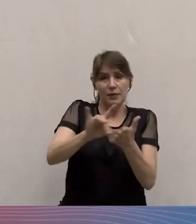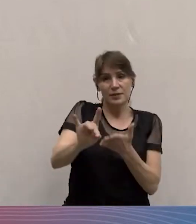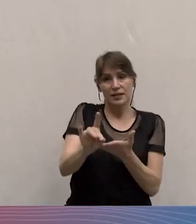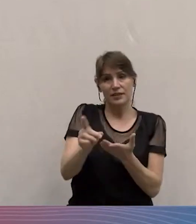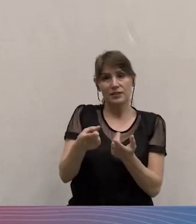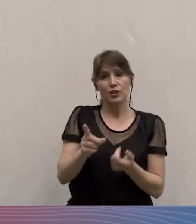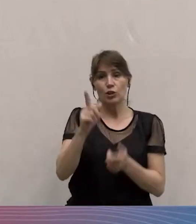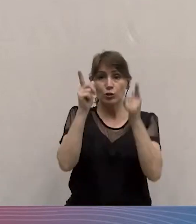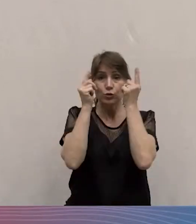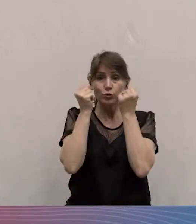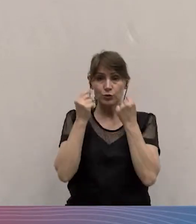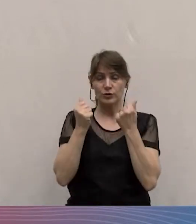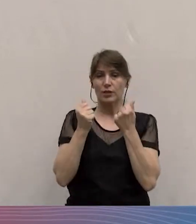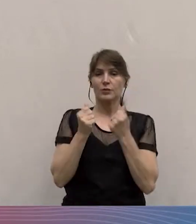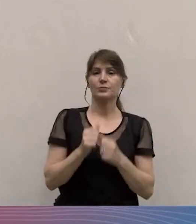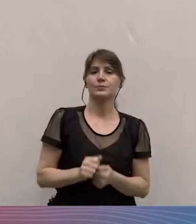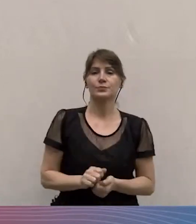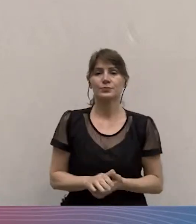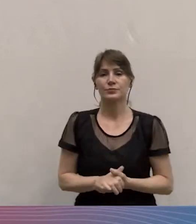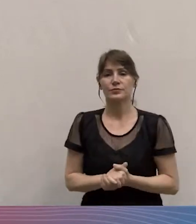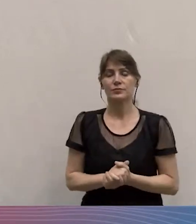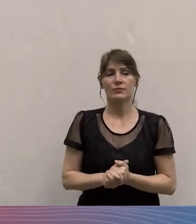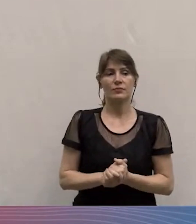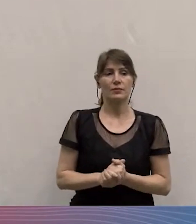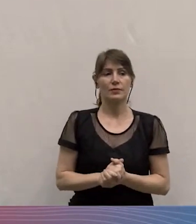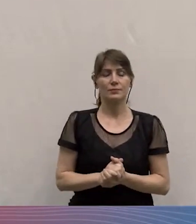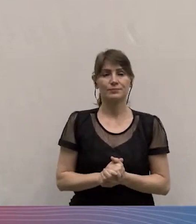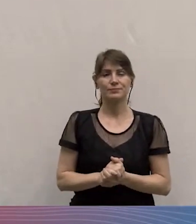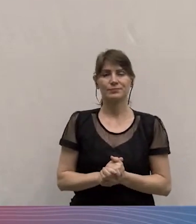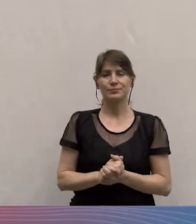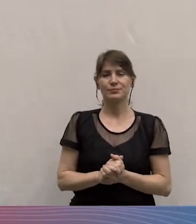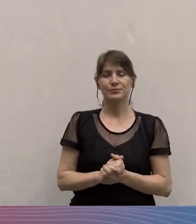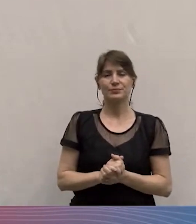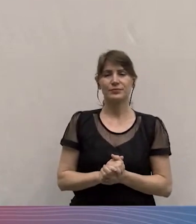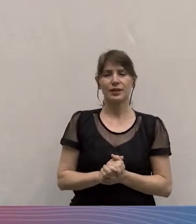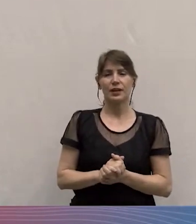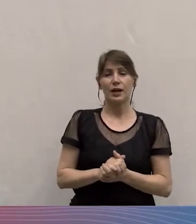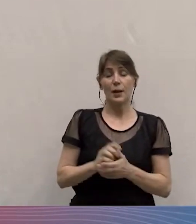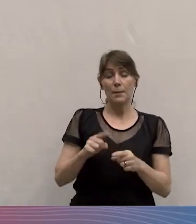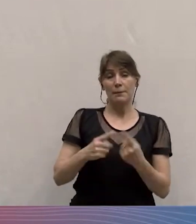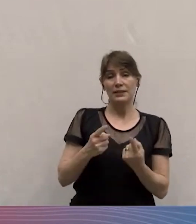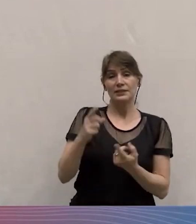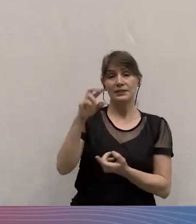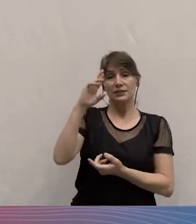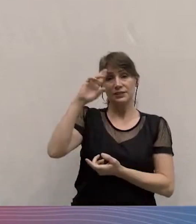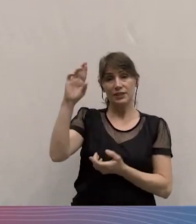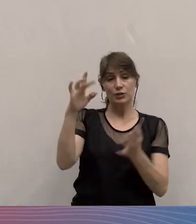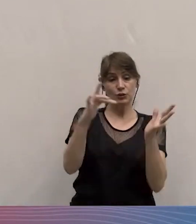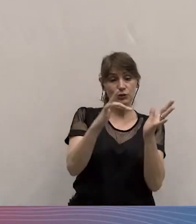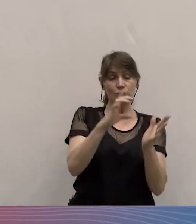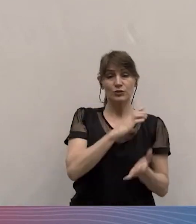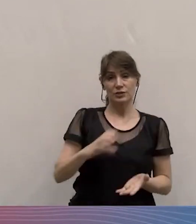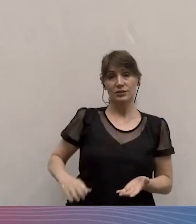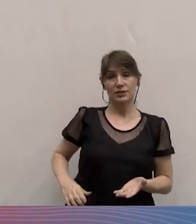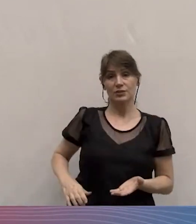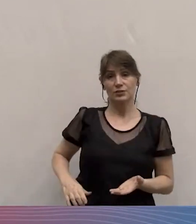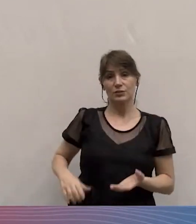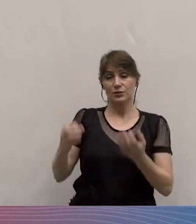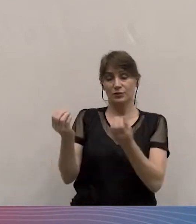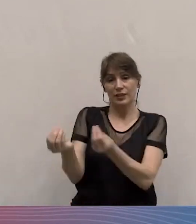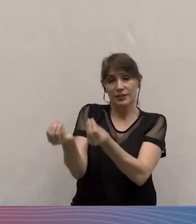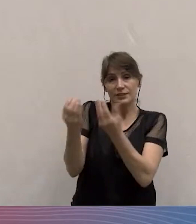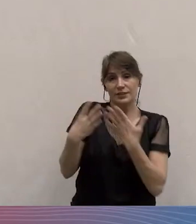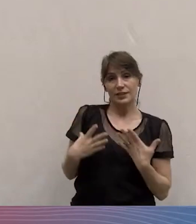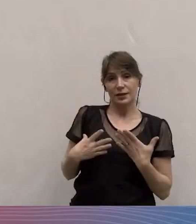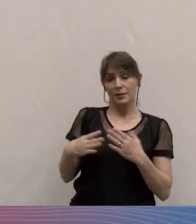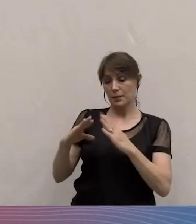receber todos que nele creem, para fazer essa obra-prima, para formar o corpo de Cristo,